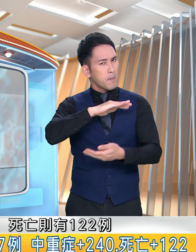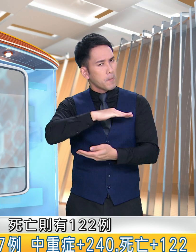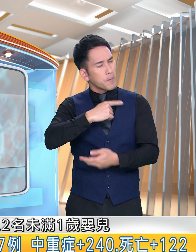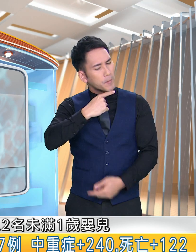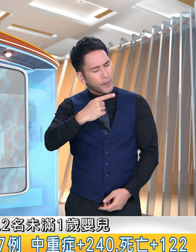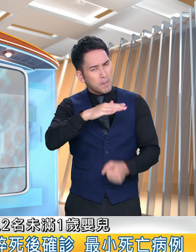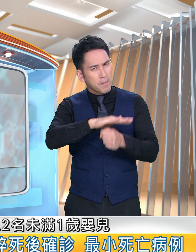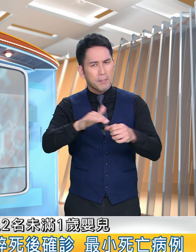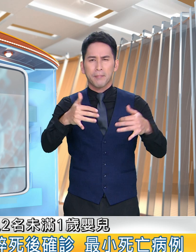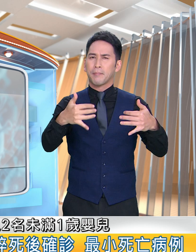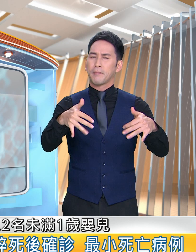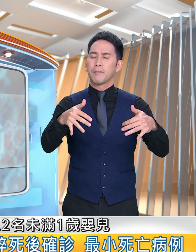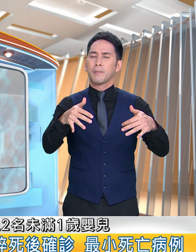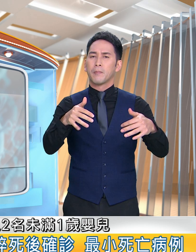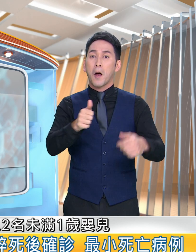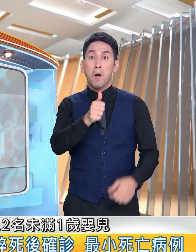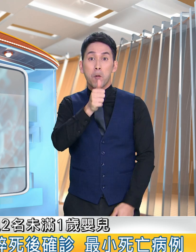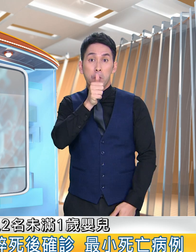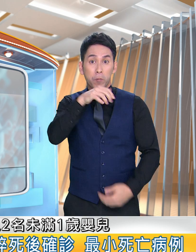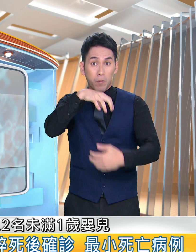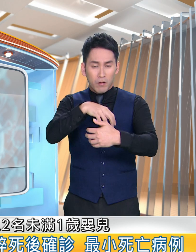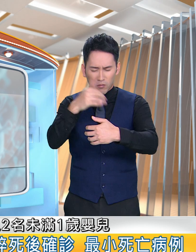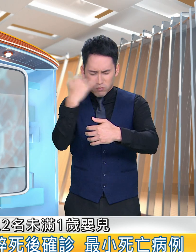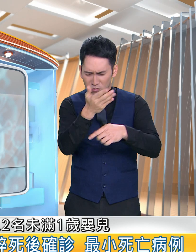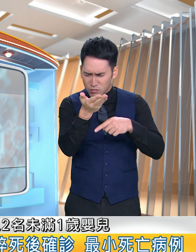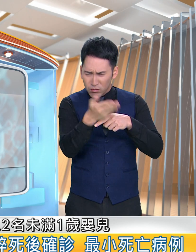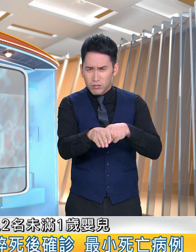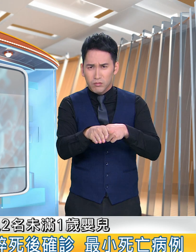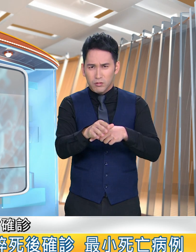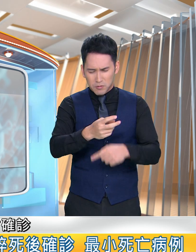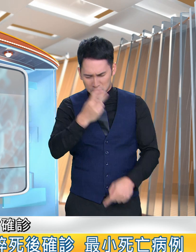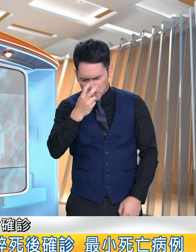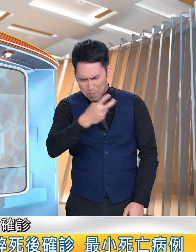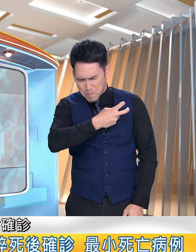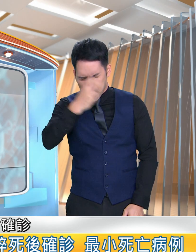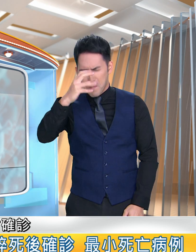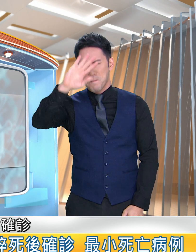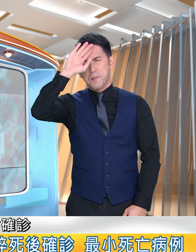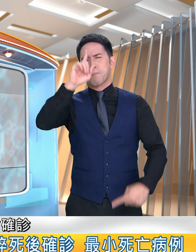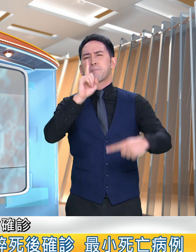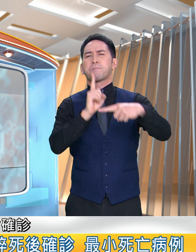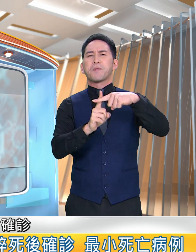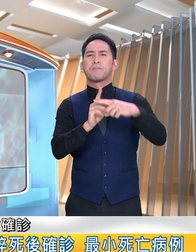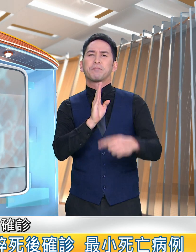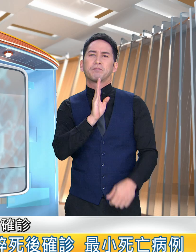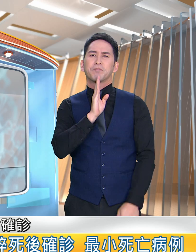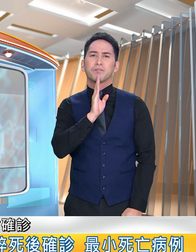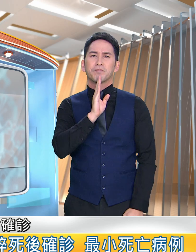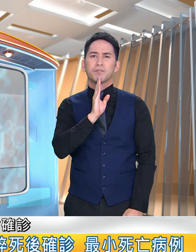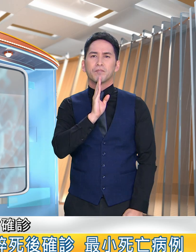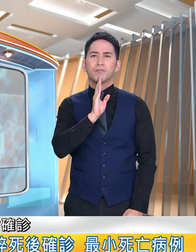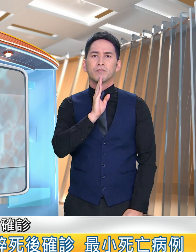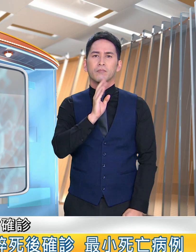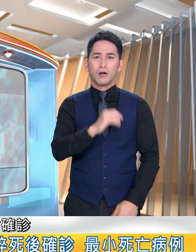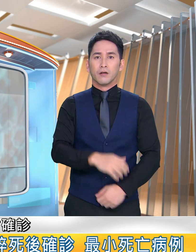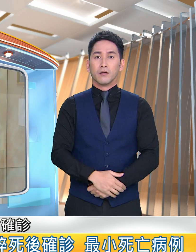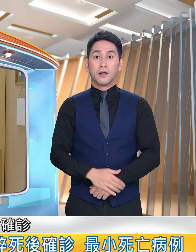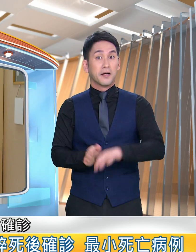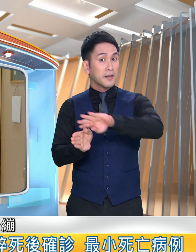个案中出现了2名未满1岁的婴儿，都是在家中猝死才确诊。现